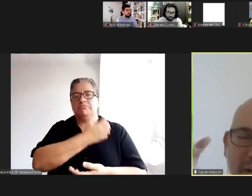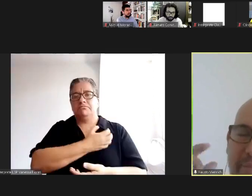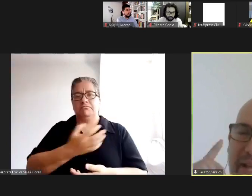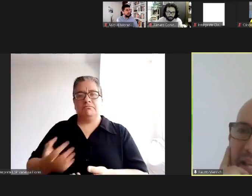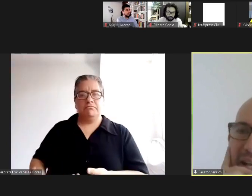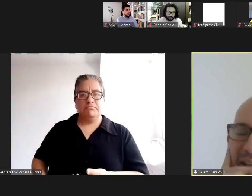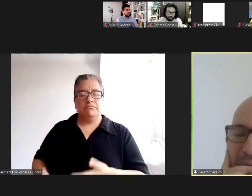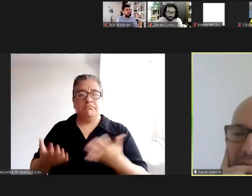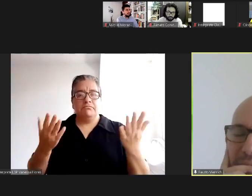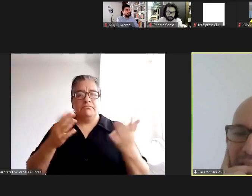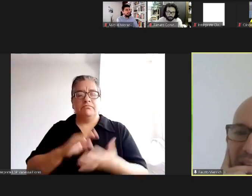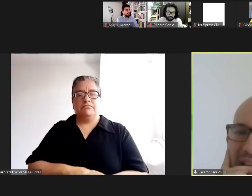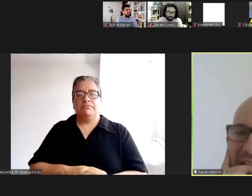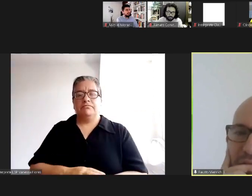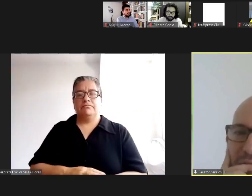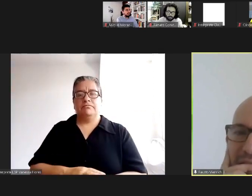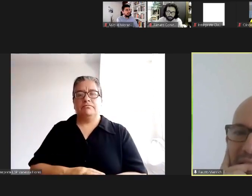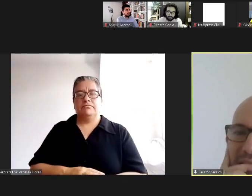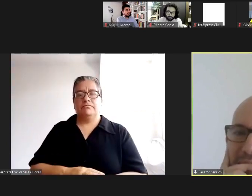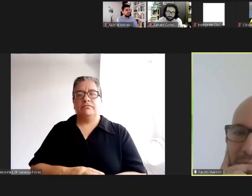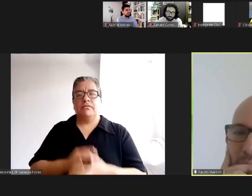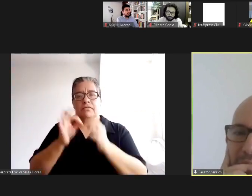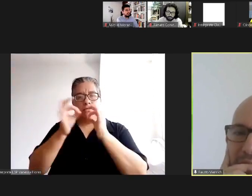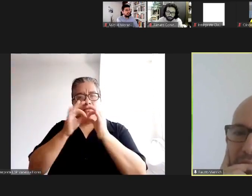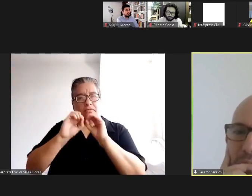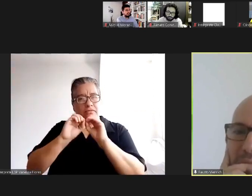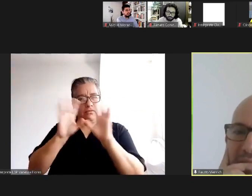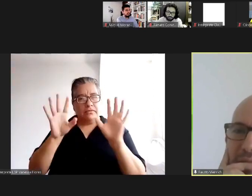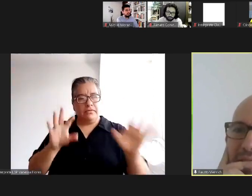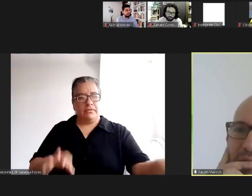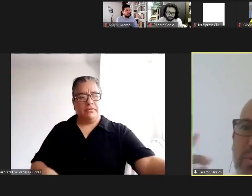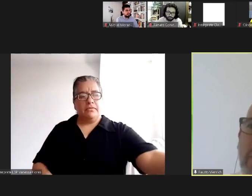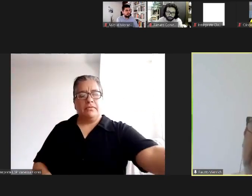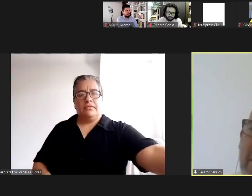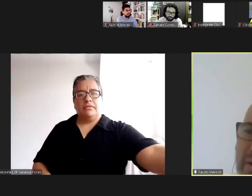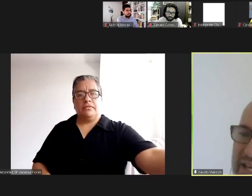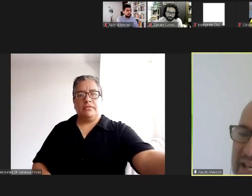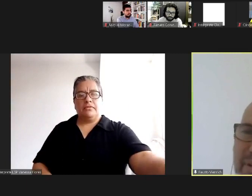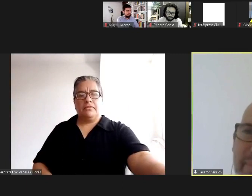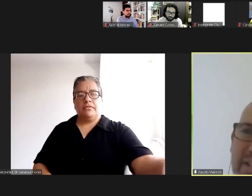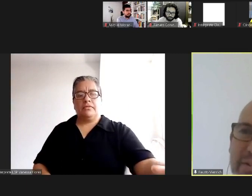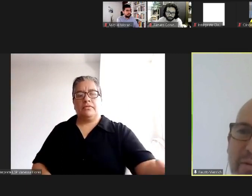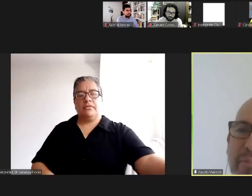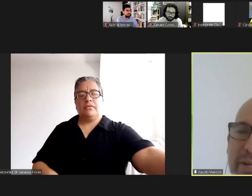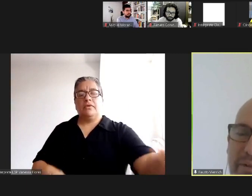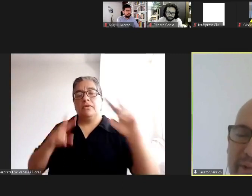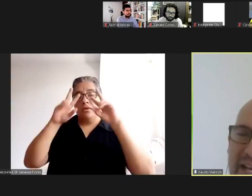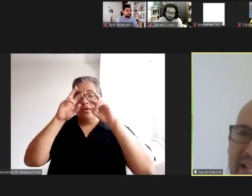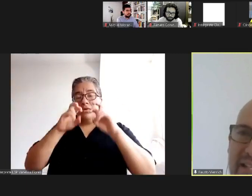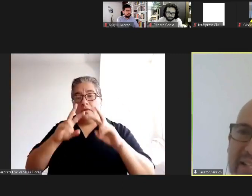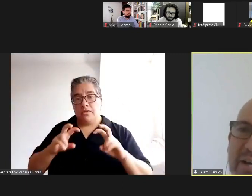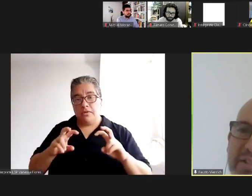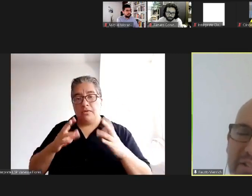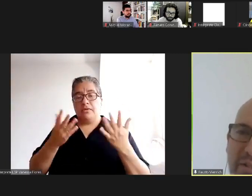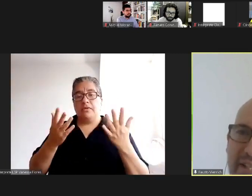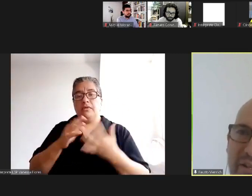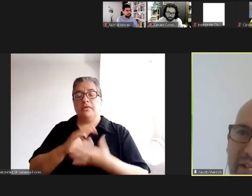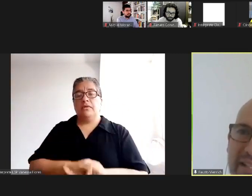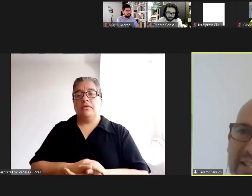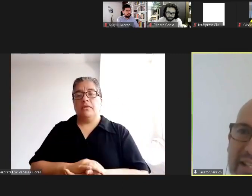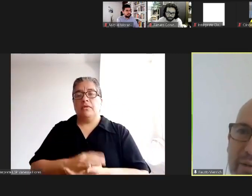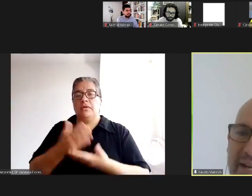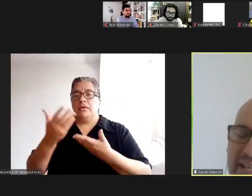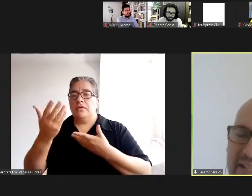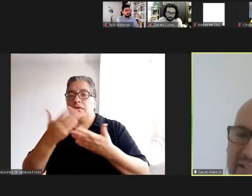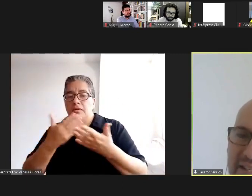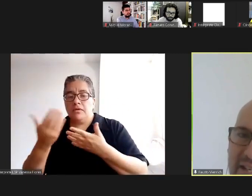Solamente con una pequeña aclaración, cuando se estuvo haciendo el estudio para lo que era la implementación, o perdón, para las negociaciones de lo que es